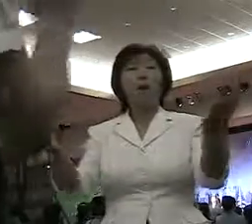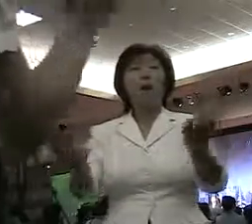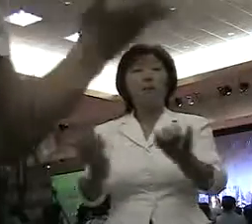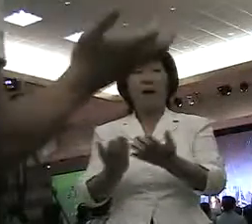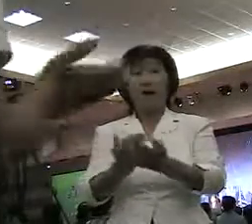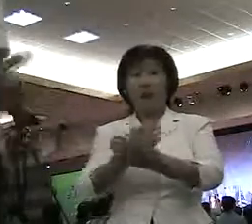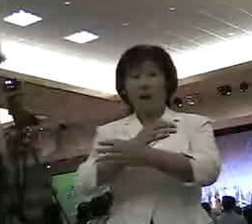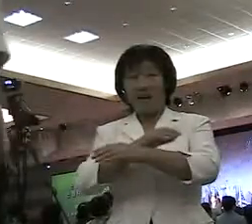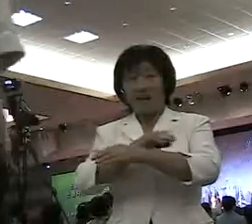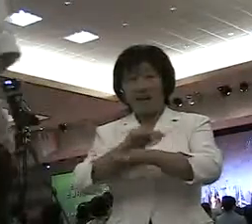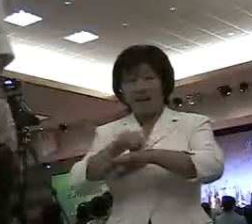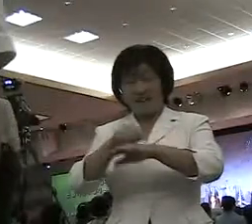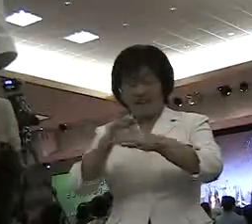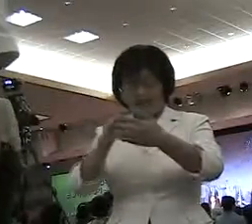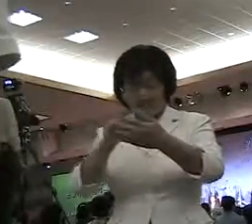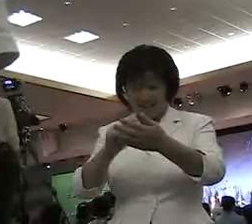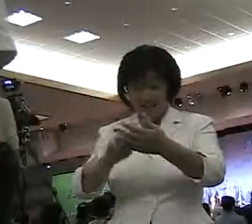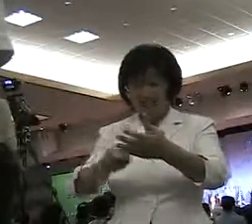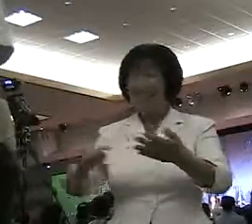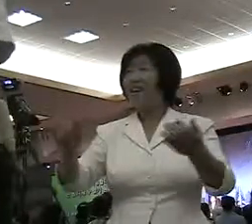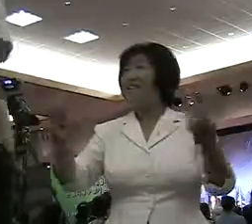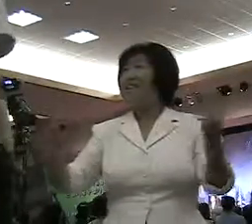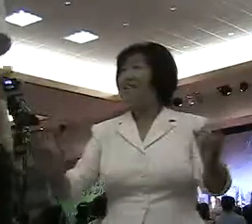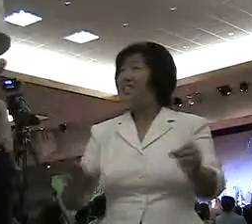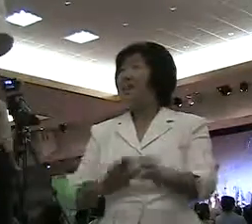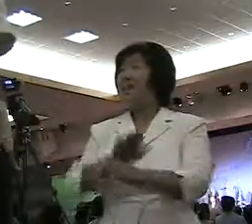온 마음 다해